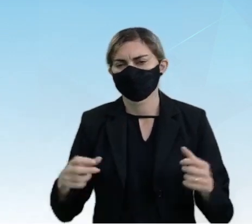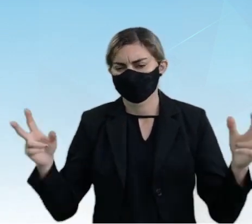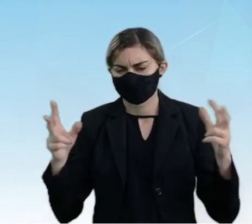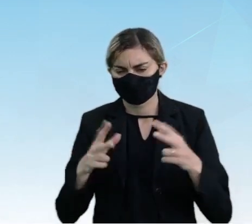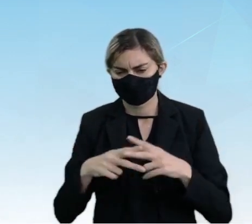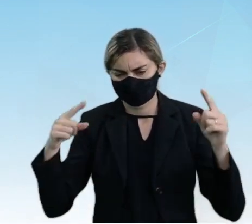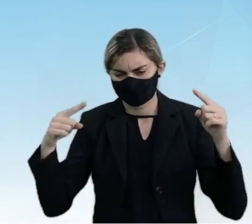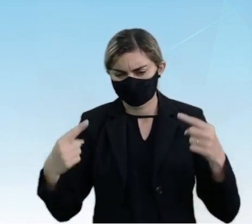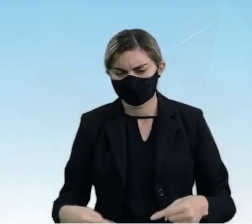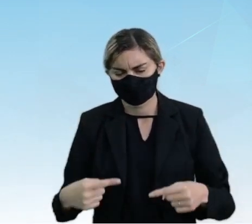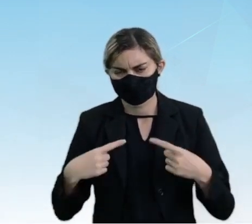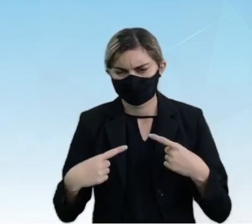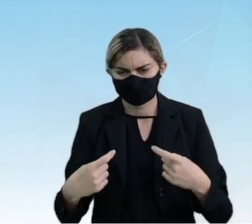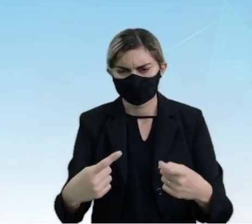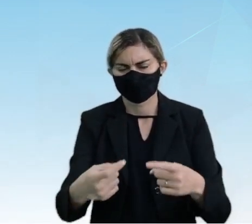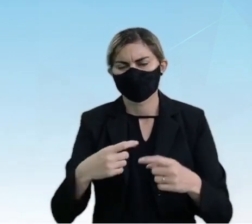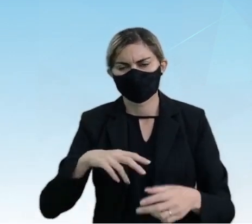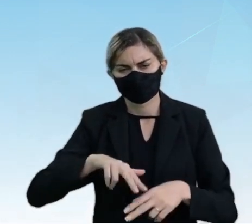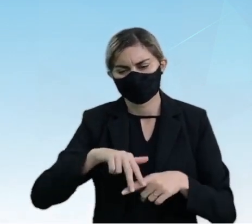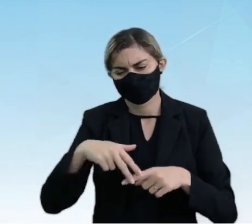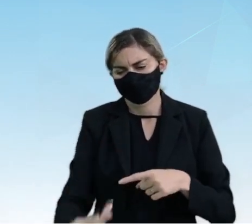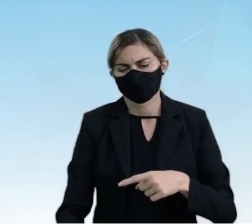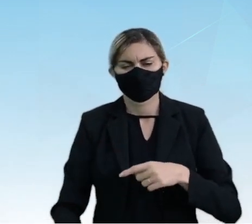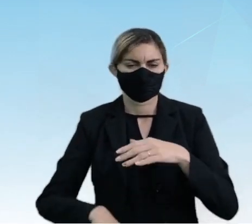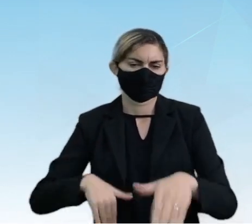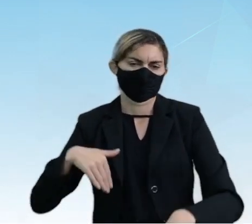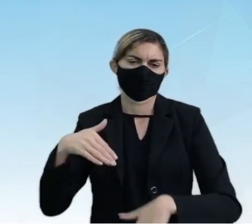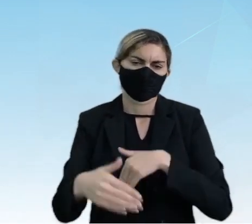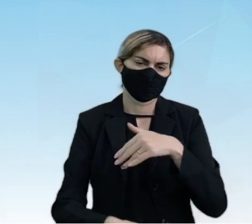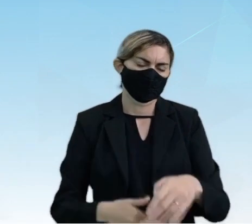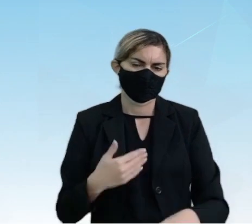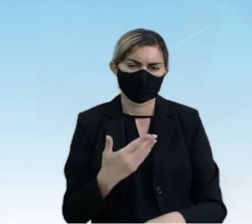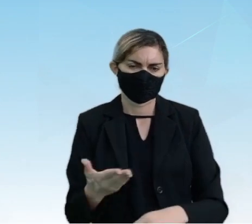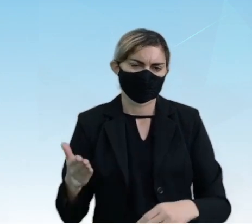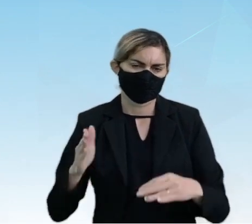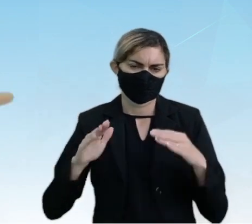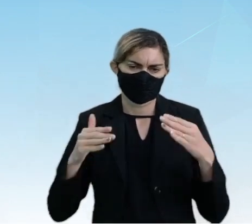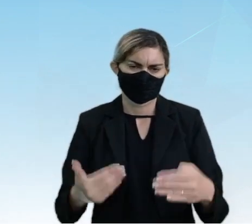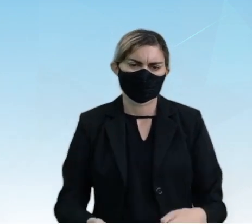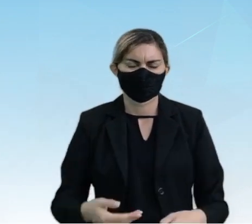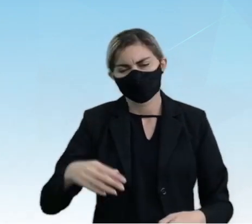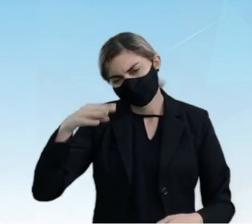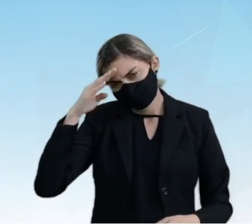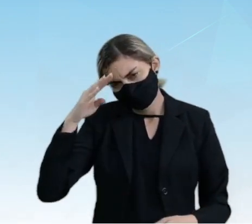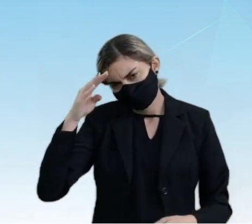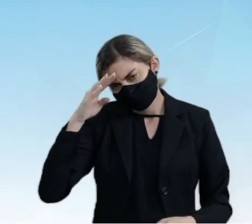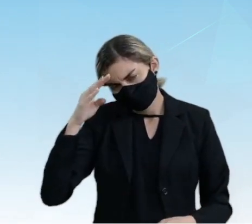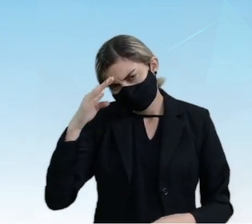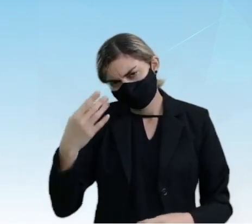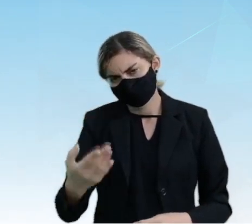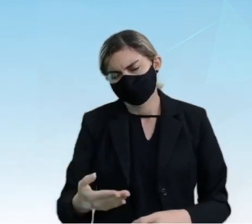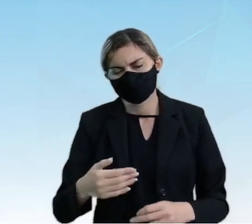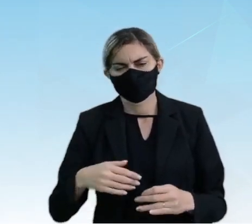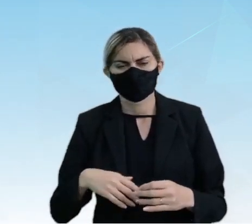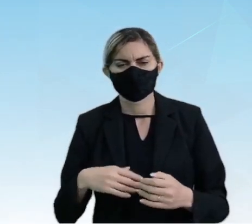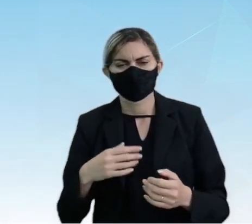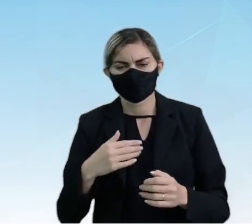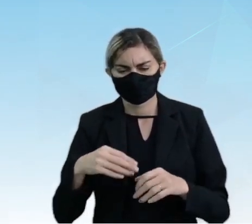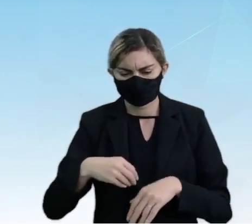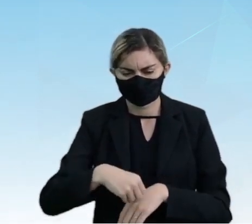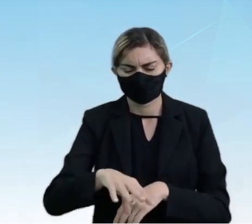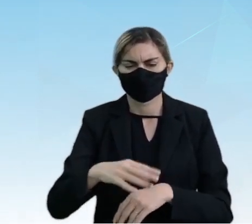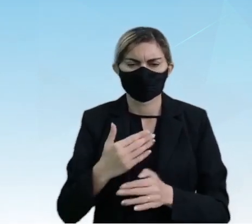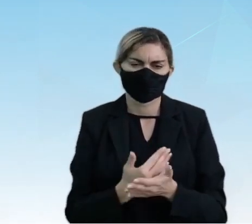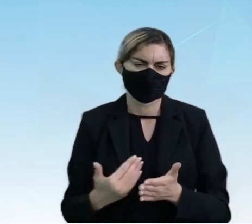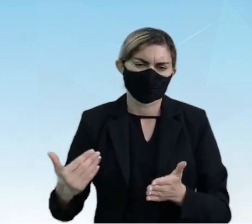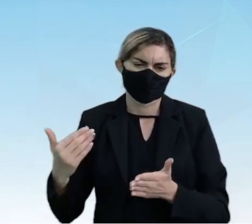a corrida e a natação. Então eles saíram um pouquinho daquela perspectiva meio que militarizada da modalidade esportiva e passaram para algo um